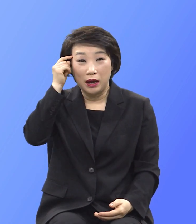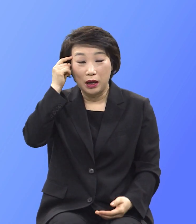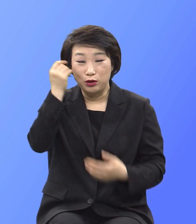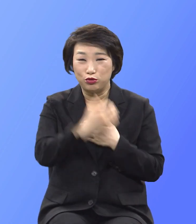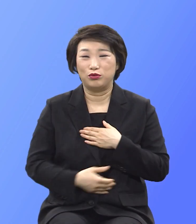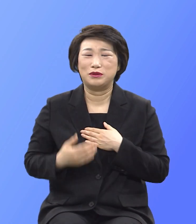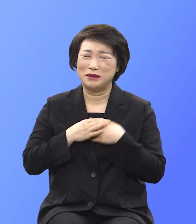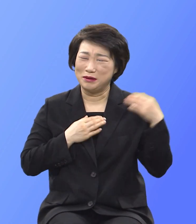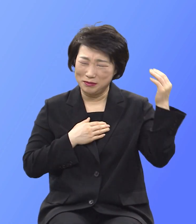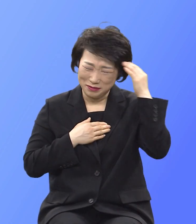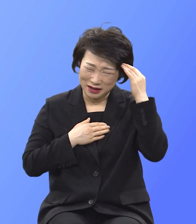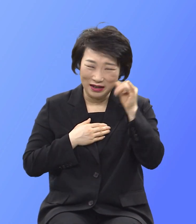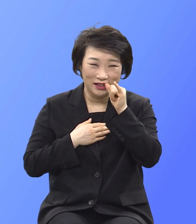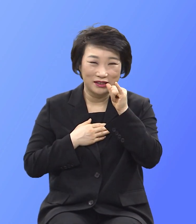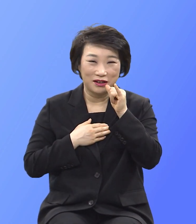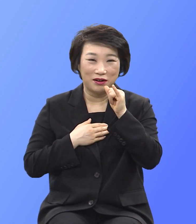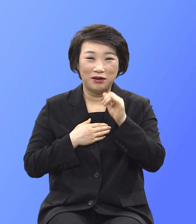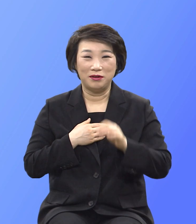방해꾼이요.